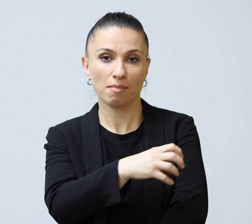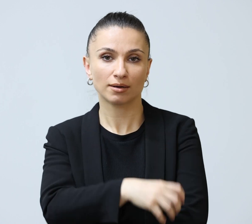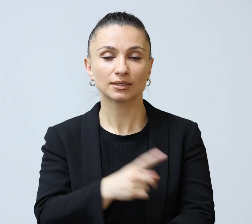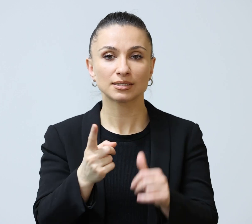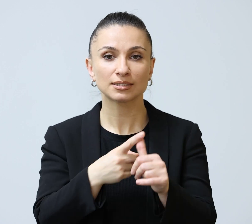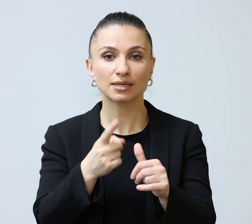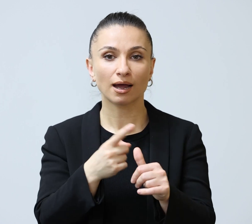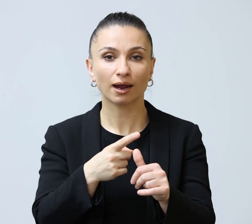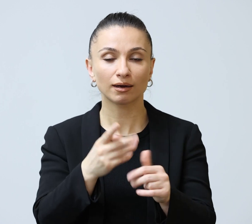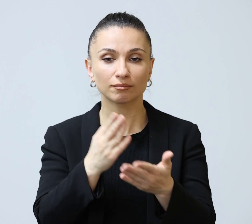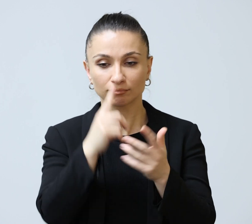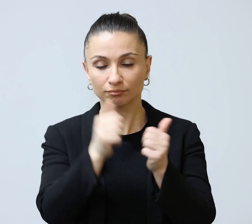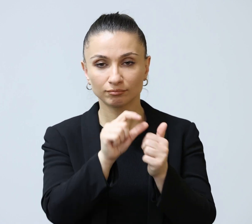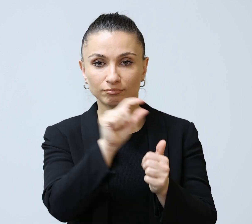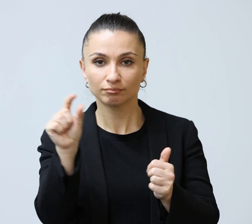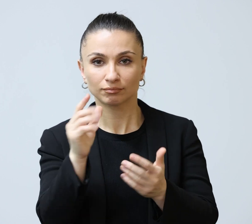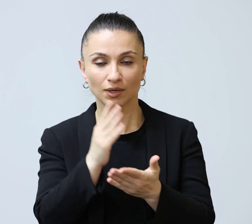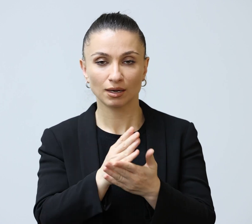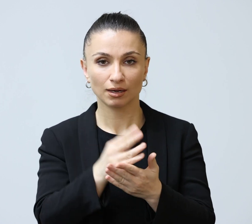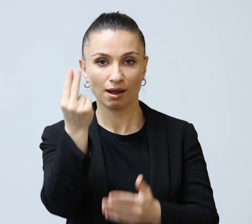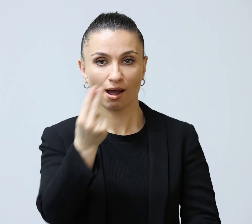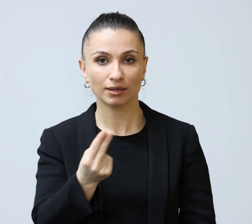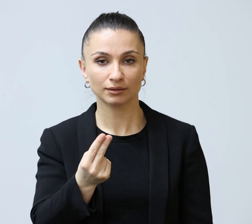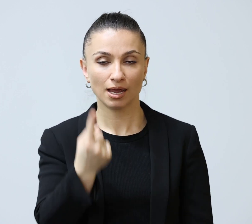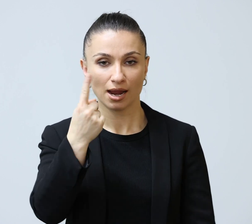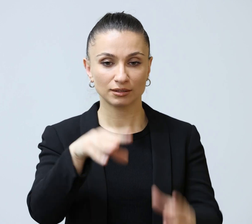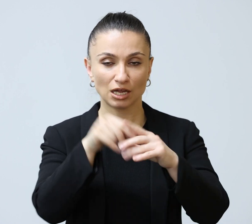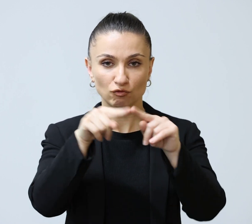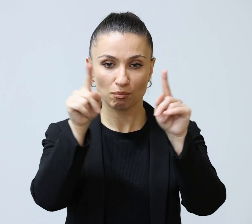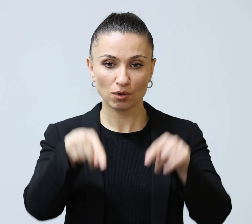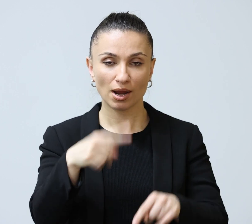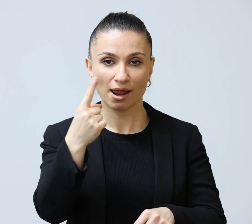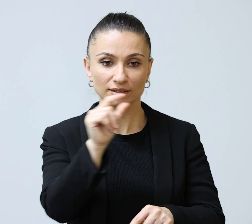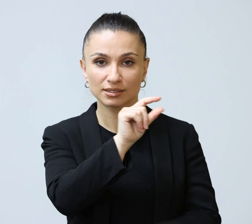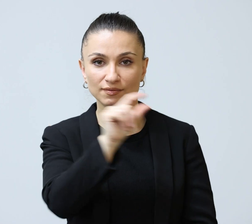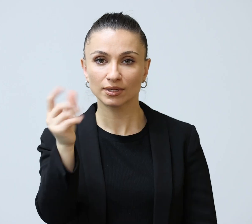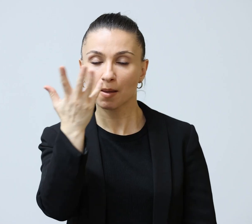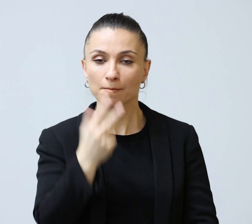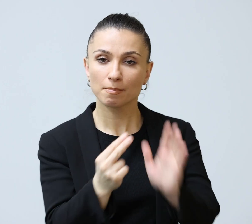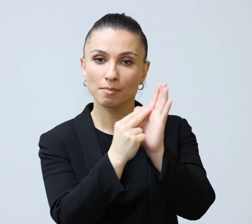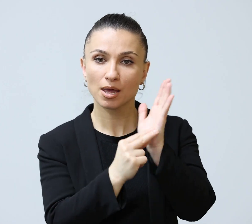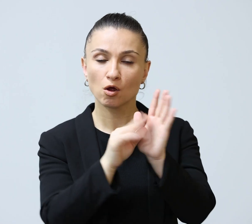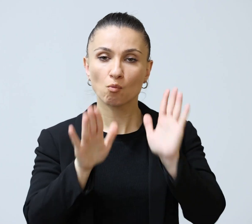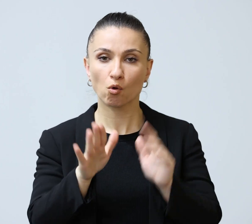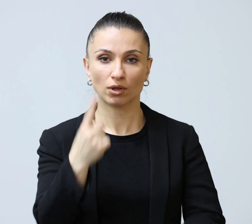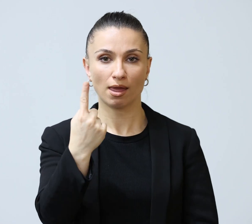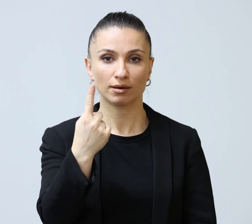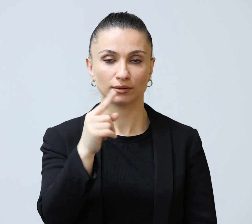քեզ օգնություն է անհրաժեշտ, խնդրիր մեկ այլ ընտրողի կամ եթե ունես դատարանի կողմից նշանակված աջակցող, խնդրիր աջակցող